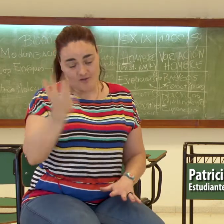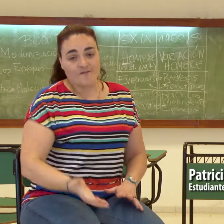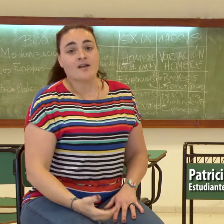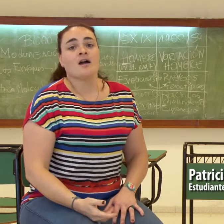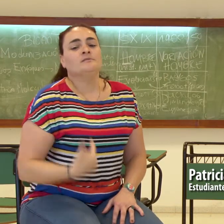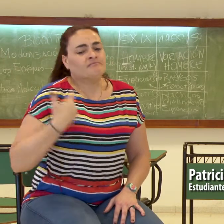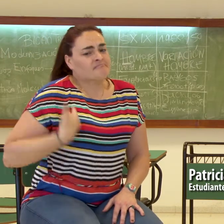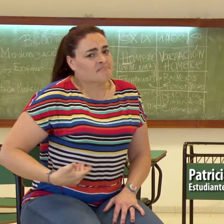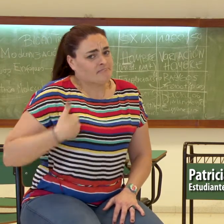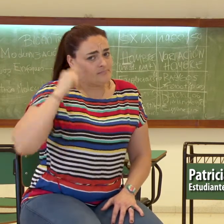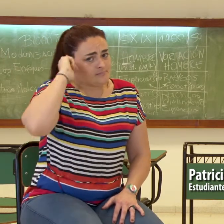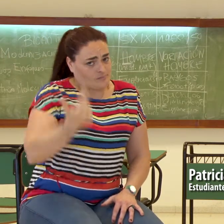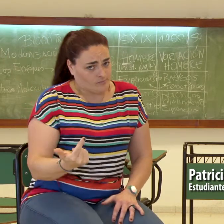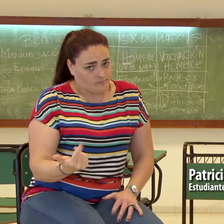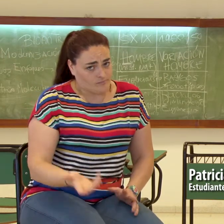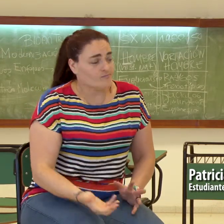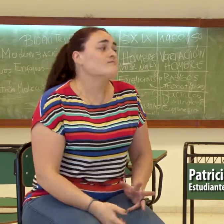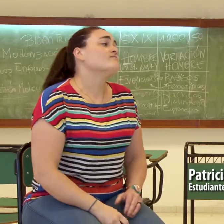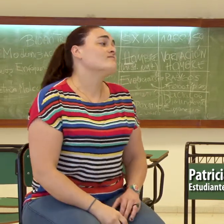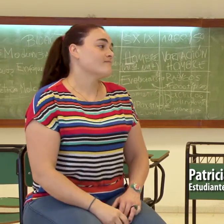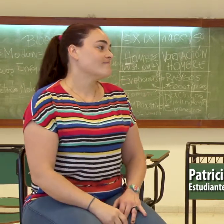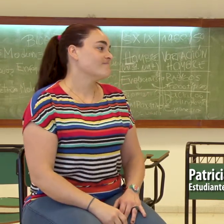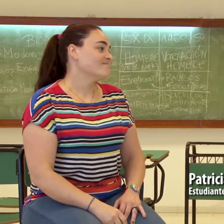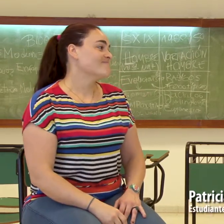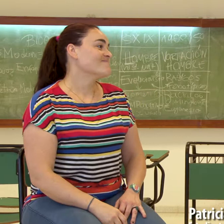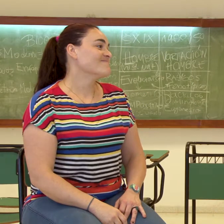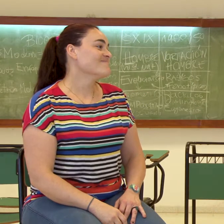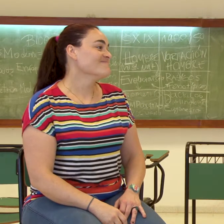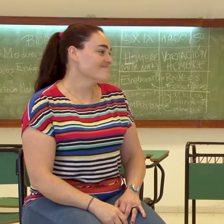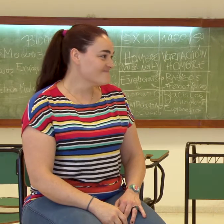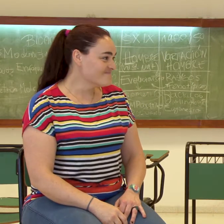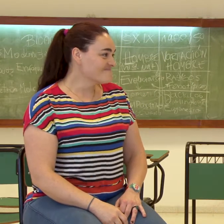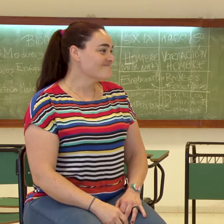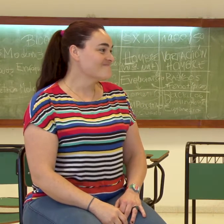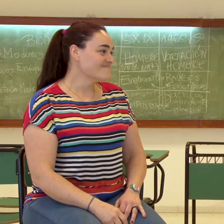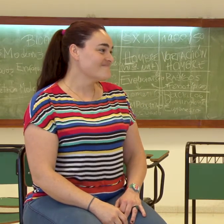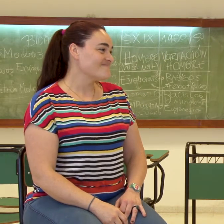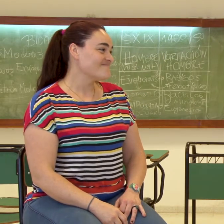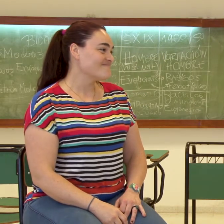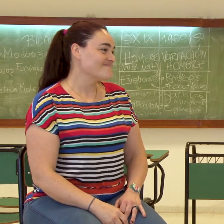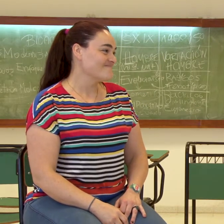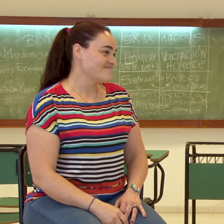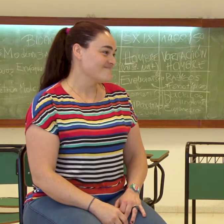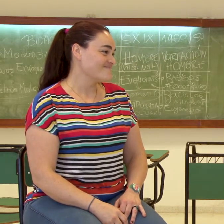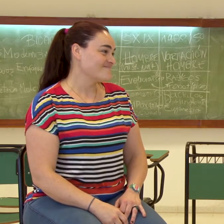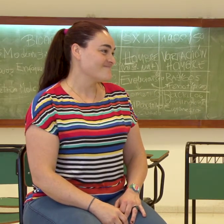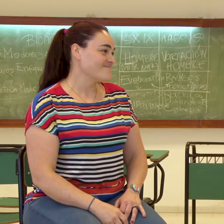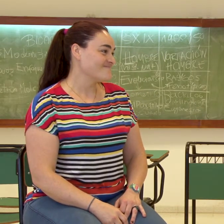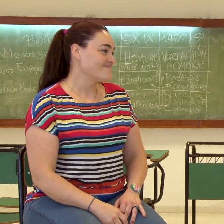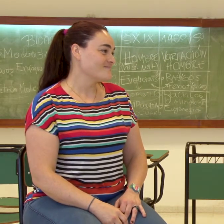carrera de filosofía. Yo soy una persona sorda. Mi nombre es Janina, mi seña personal